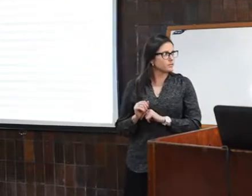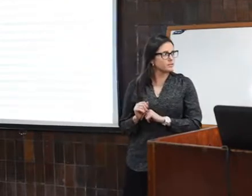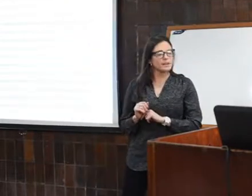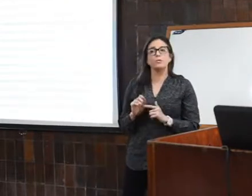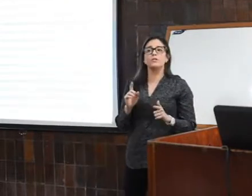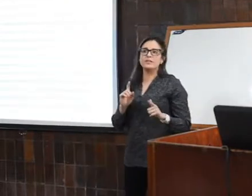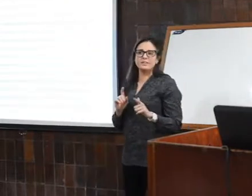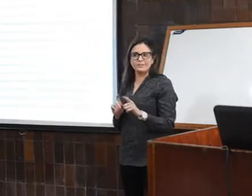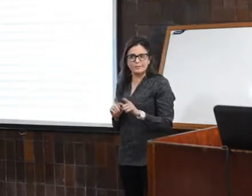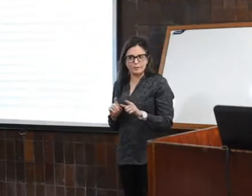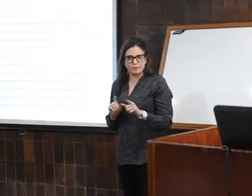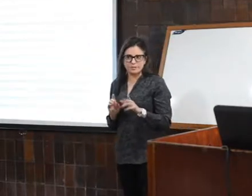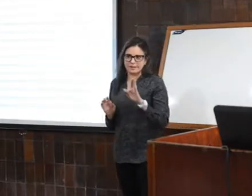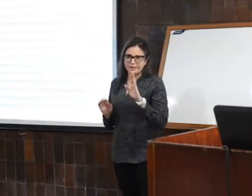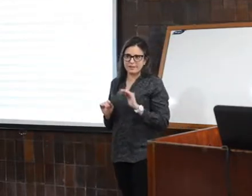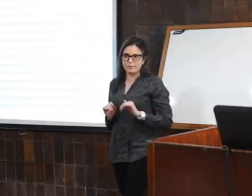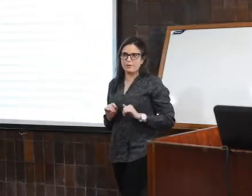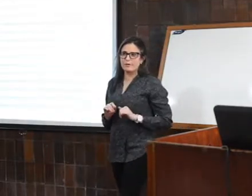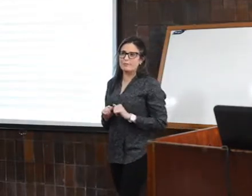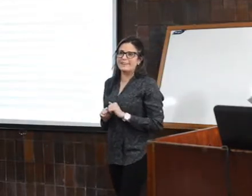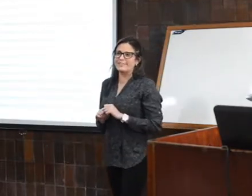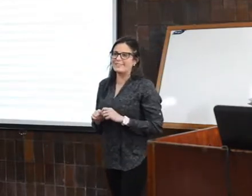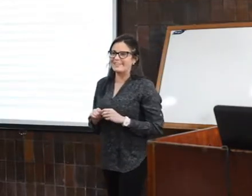es muy difícil